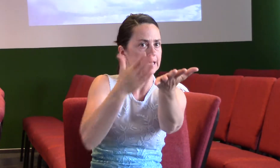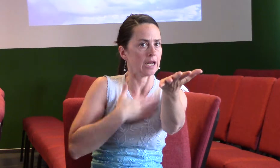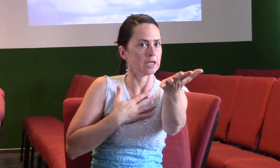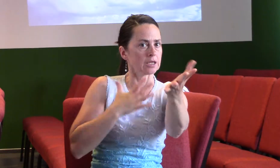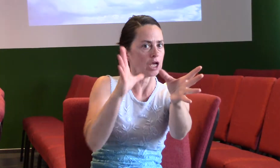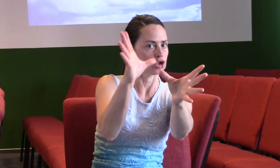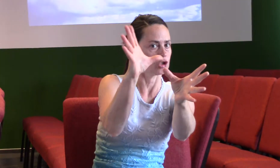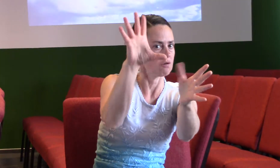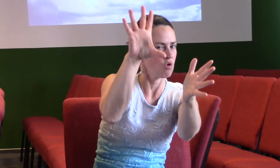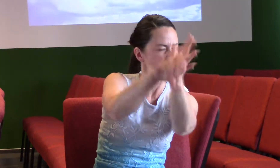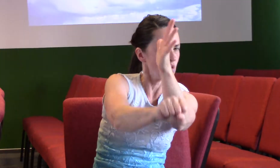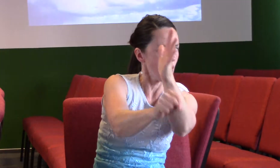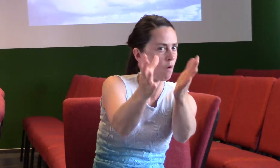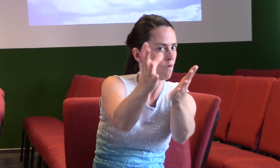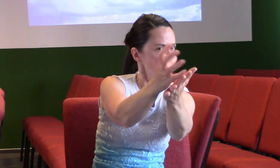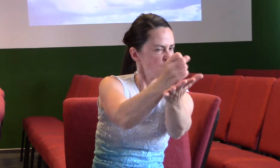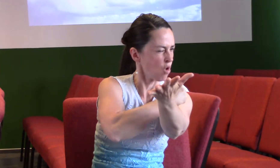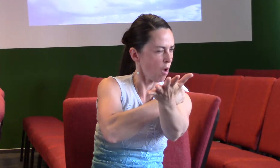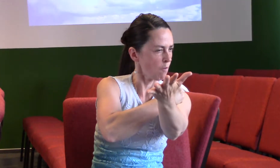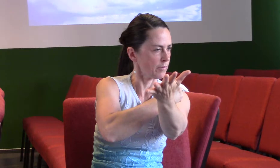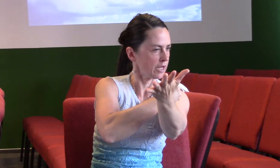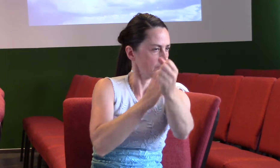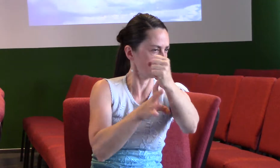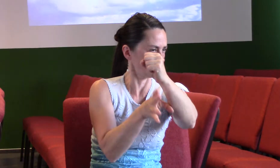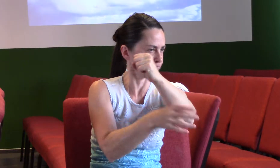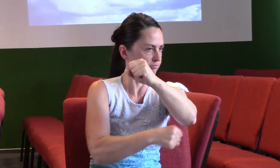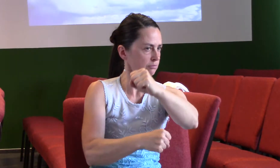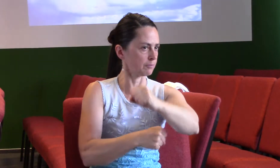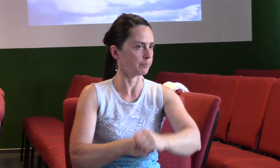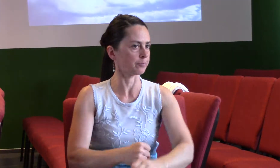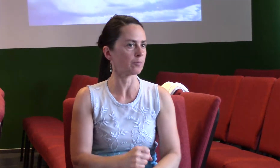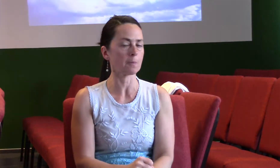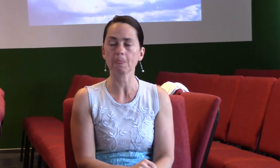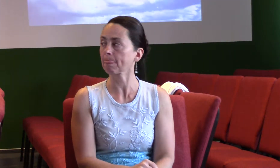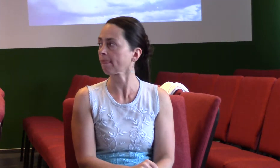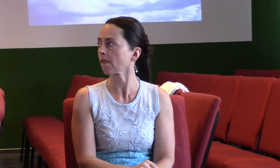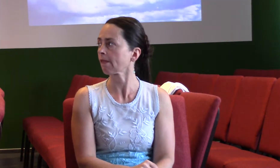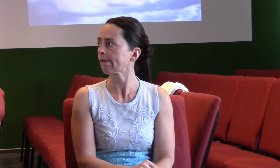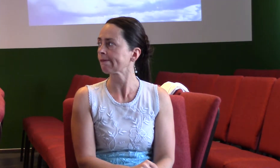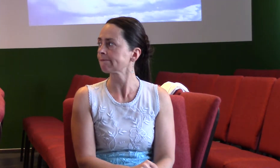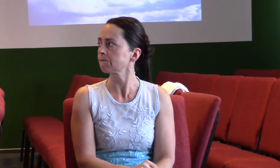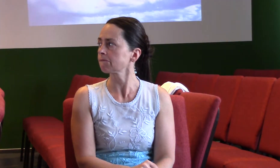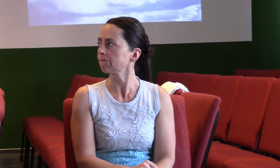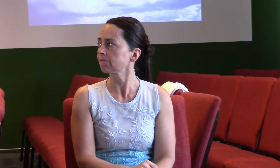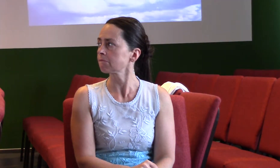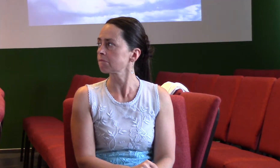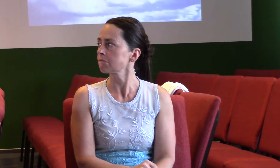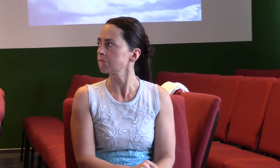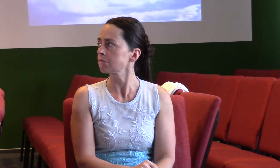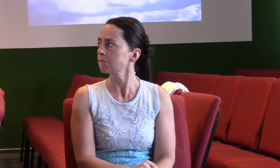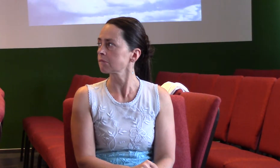lekci. Musíme dostat očkodnění. Jdeme před Boha